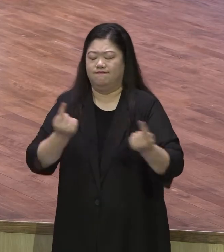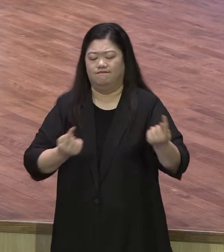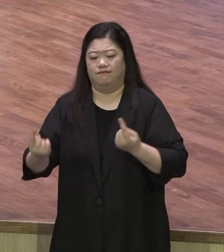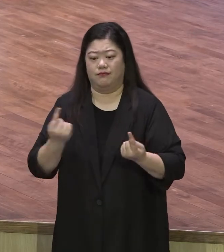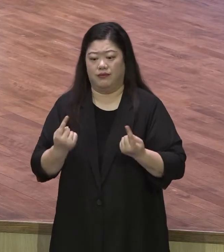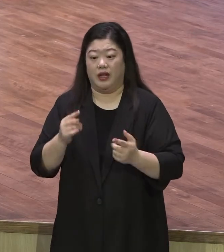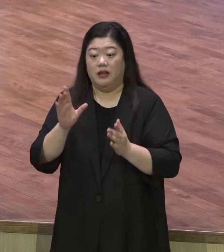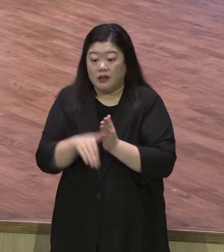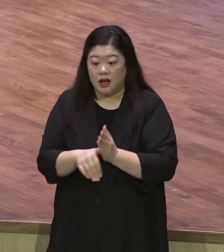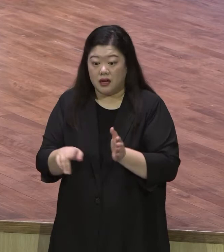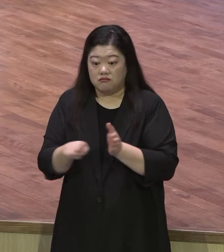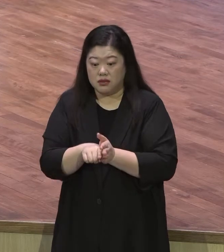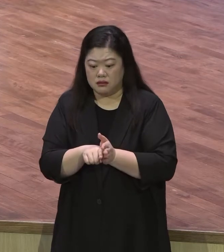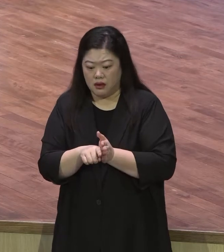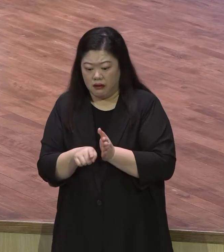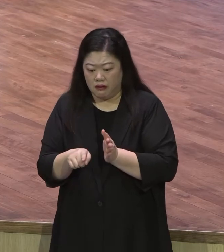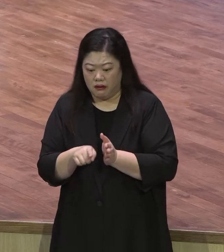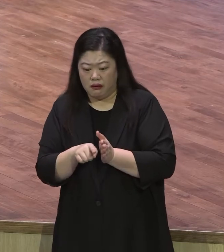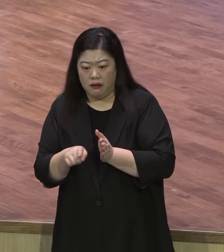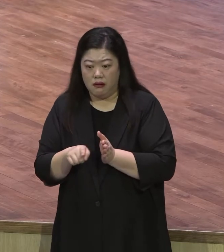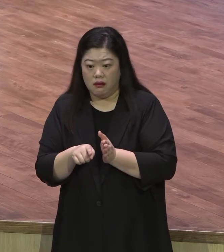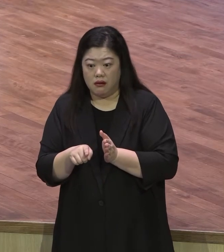믿음을 흔든다니까 흔들어